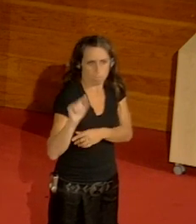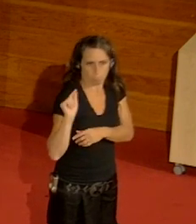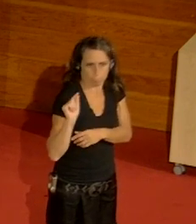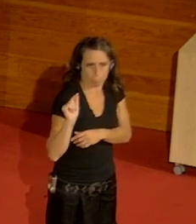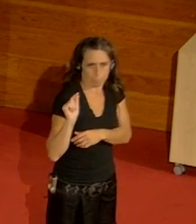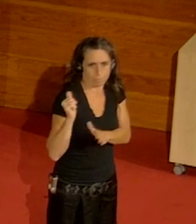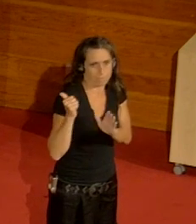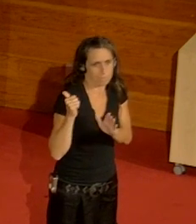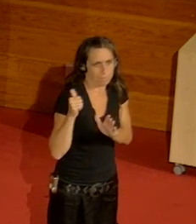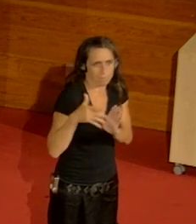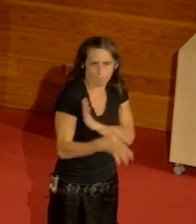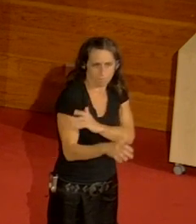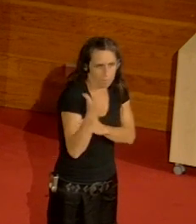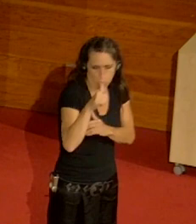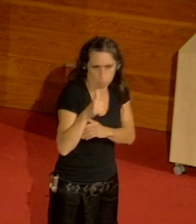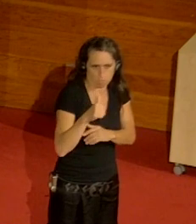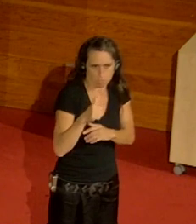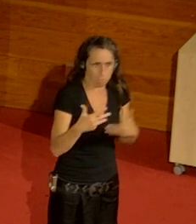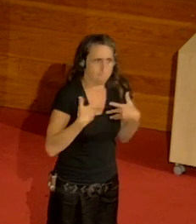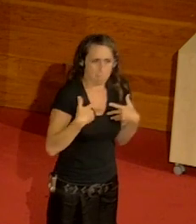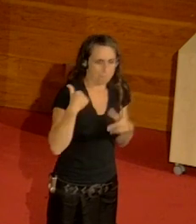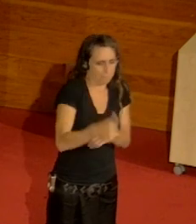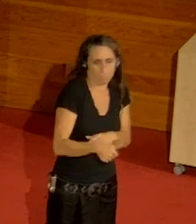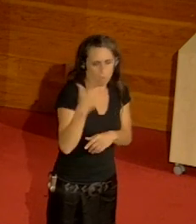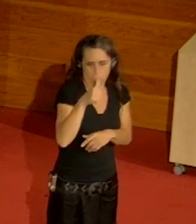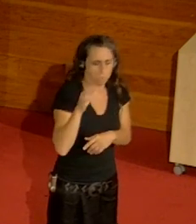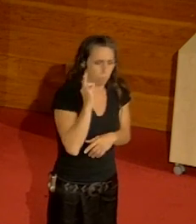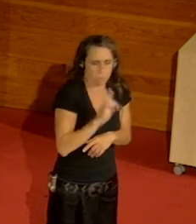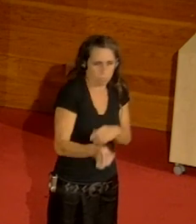hablando de hombres los mártires siempre son hombres no hay mujeres